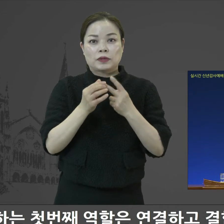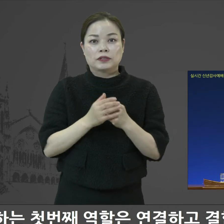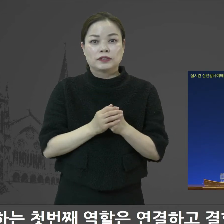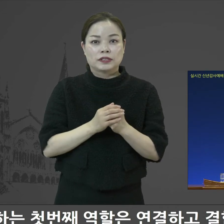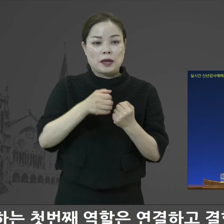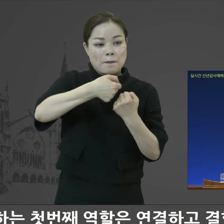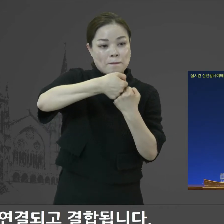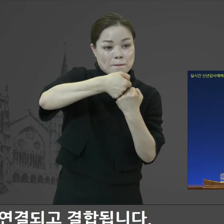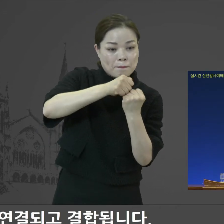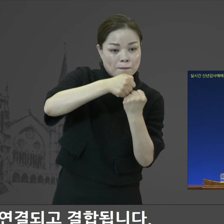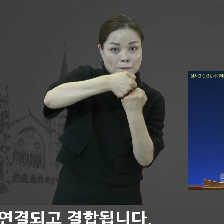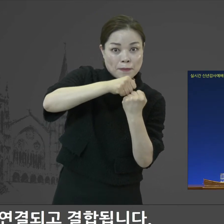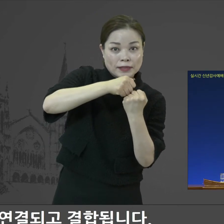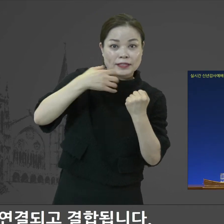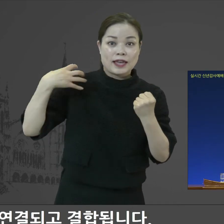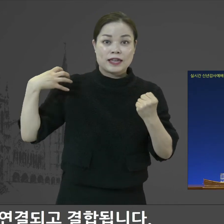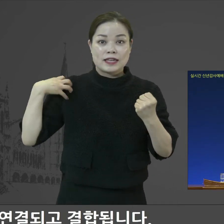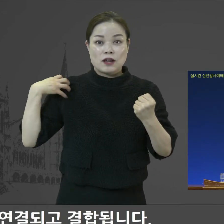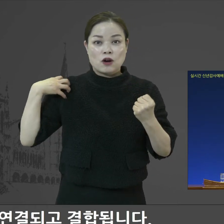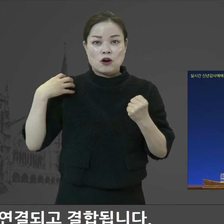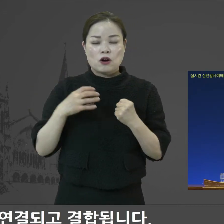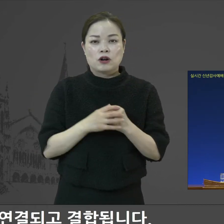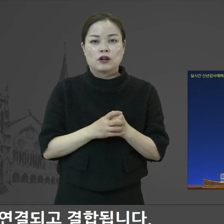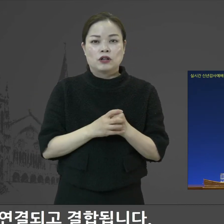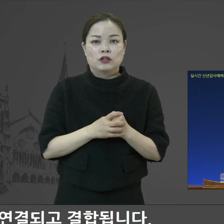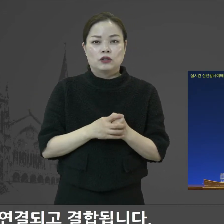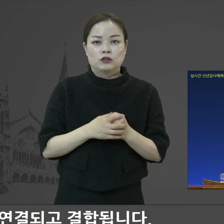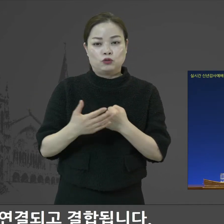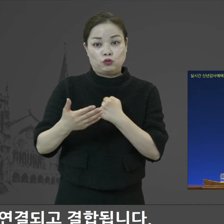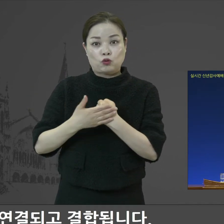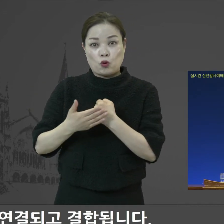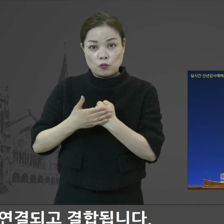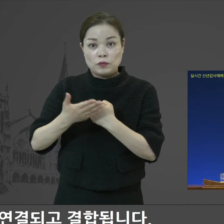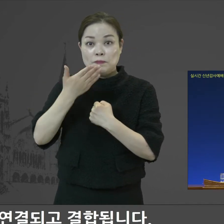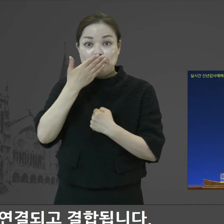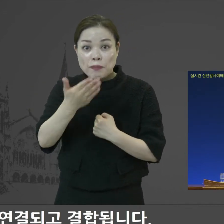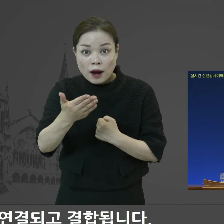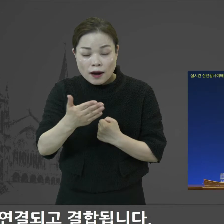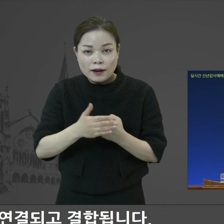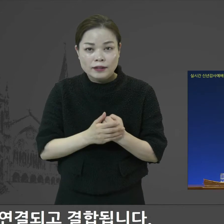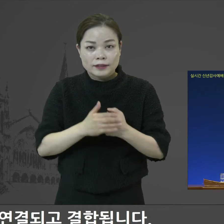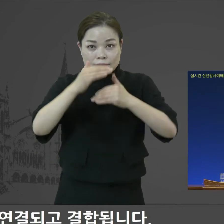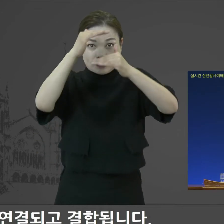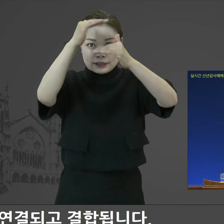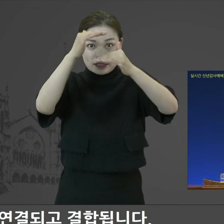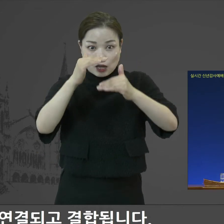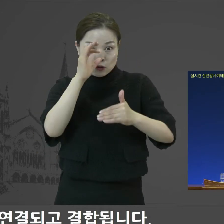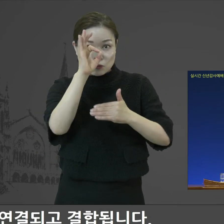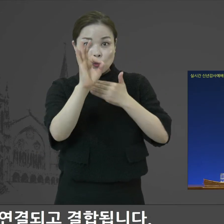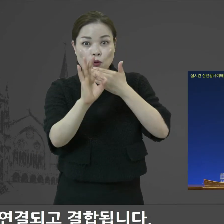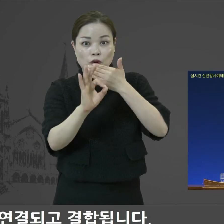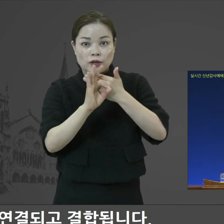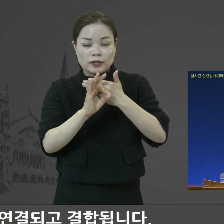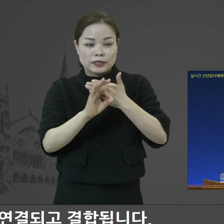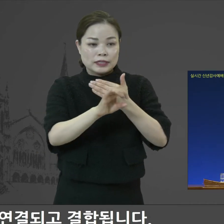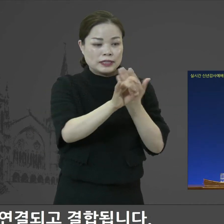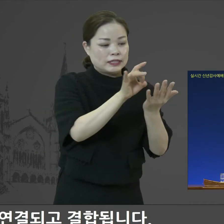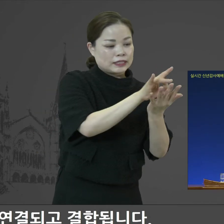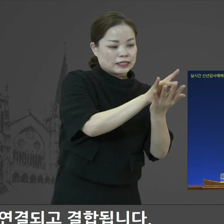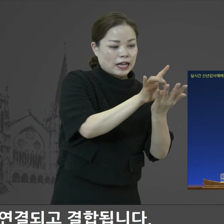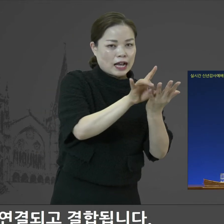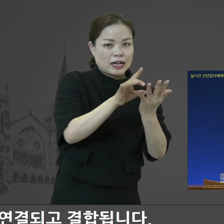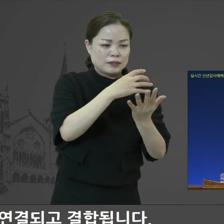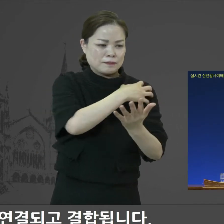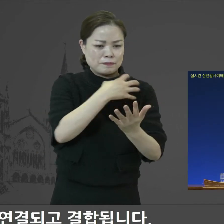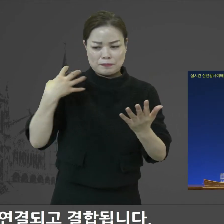마디의 역할은 도움을 주는 겁니다. 자, 본문 다시 한번 눈여겨보시면 각 마디를